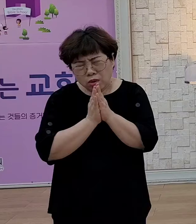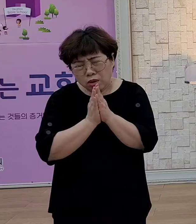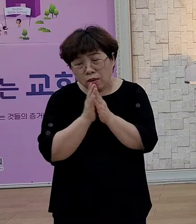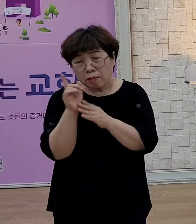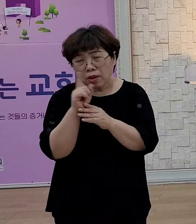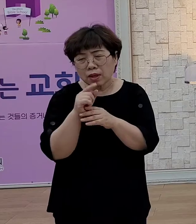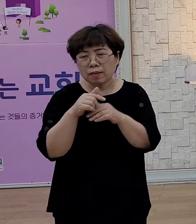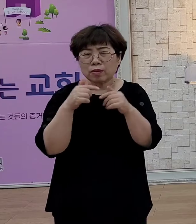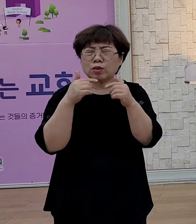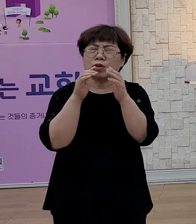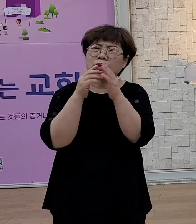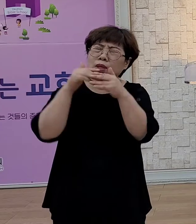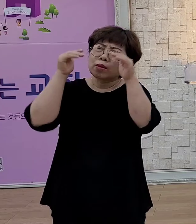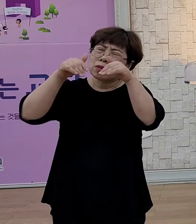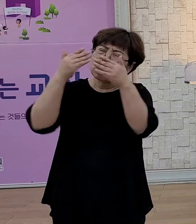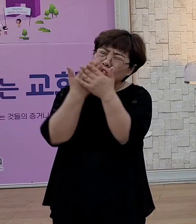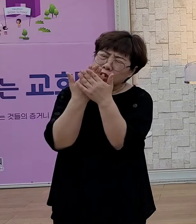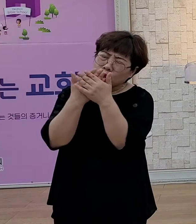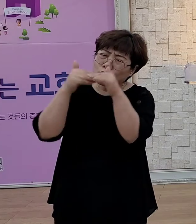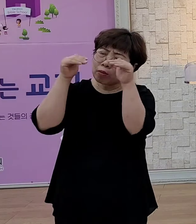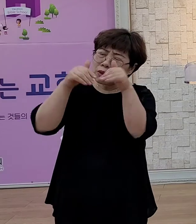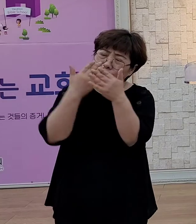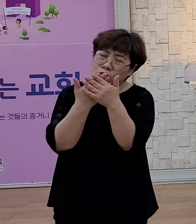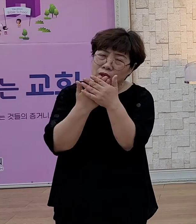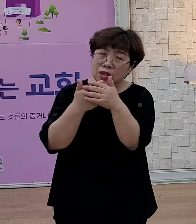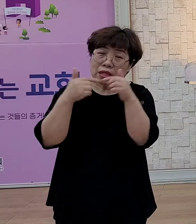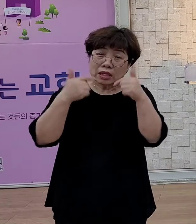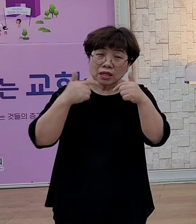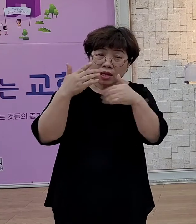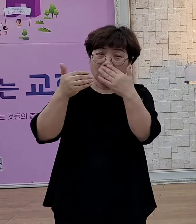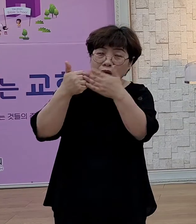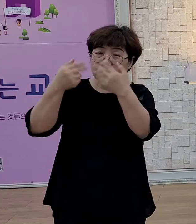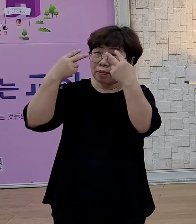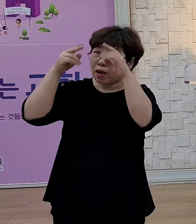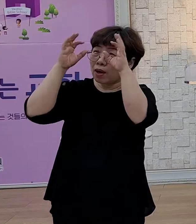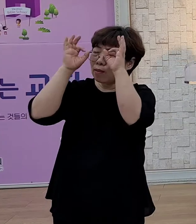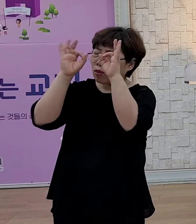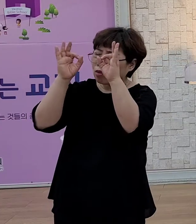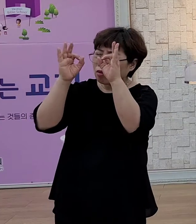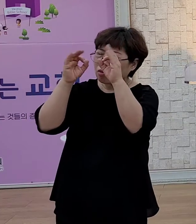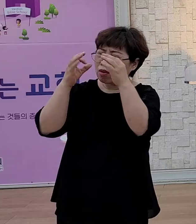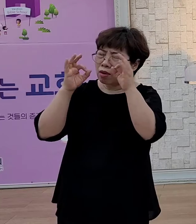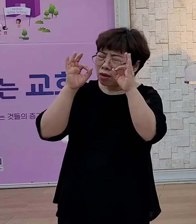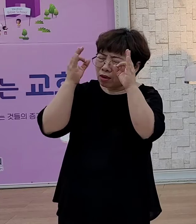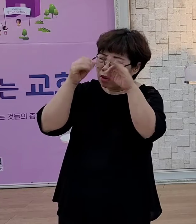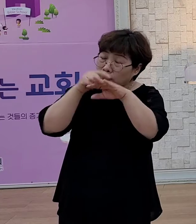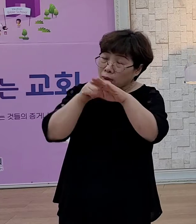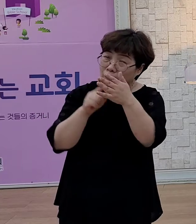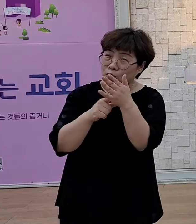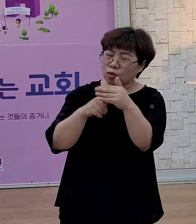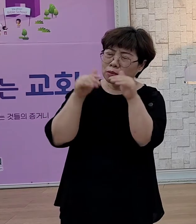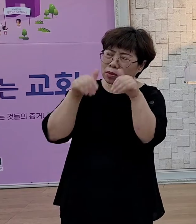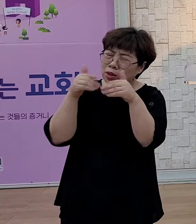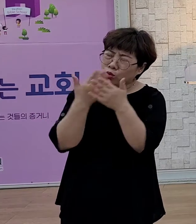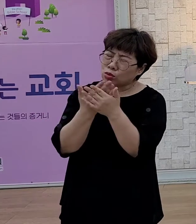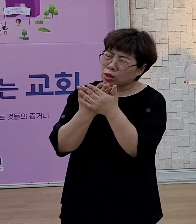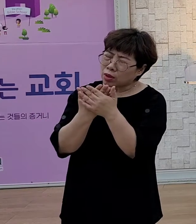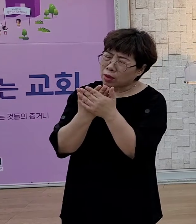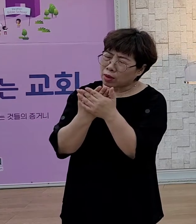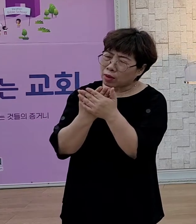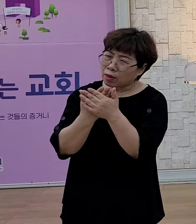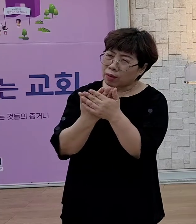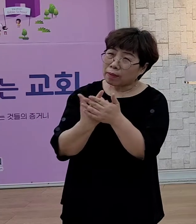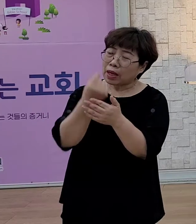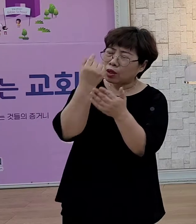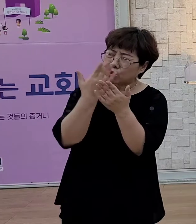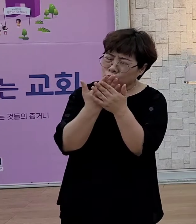주세요. 비를 주세요. 이렇게 늘 바라보면서 매일같이 간절한 마음으로 이른 비를 빨리